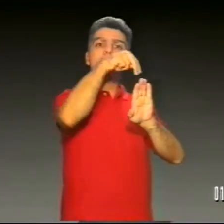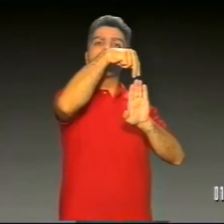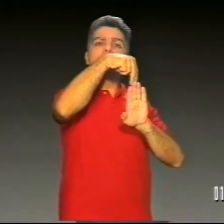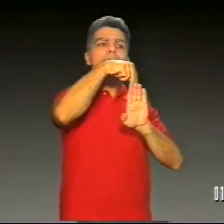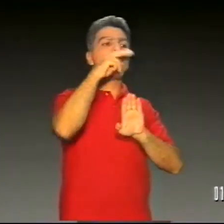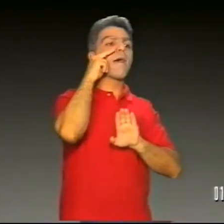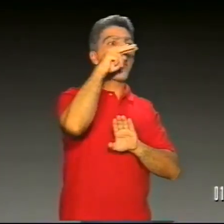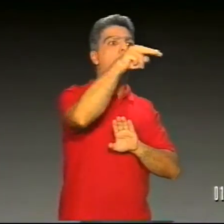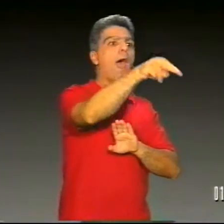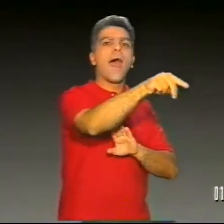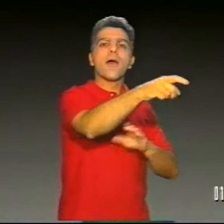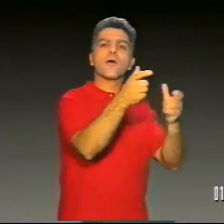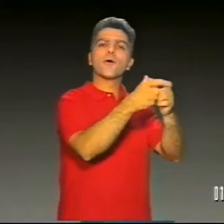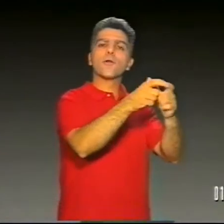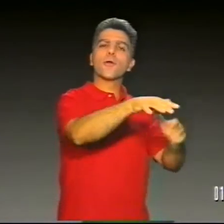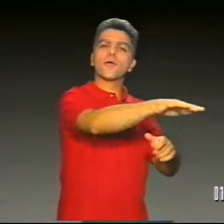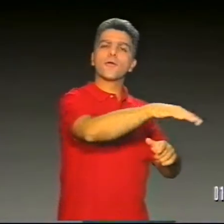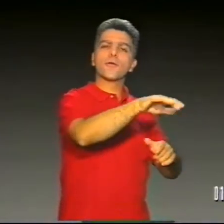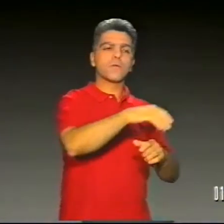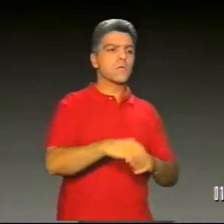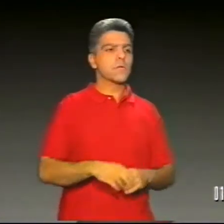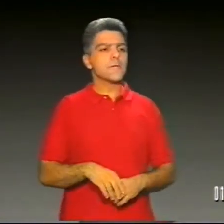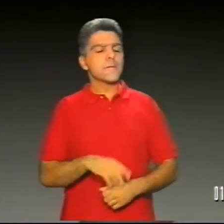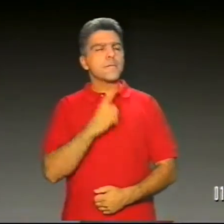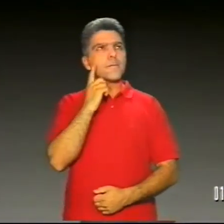βουνού, σκαρφάλωσε σιγά σιγά και είδε από κάτω το χωριό.